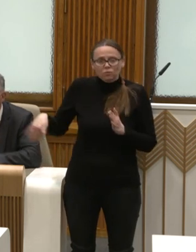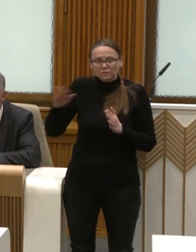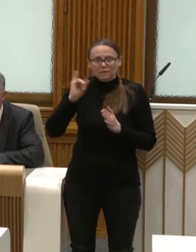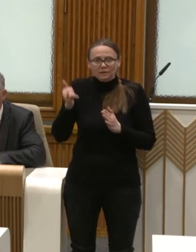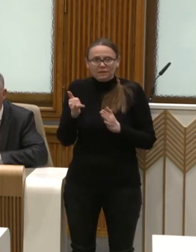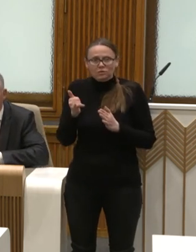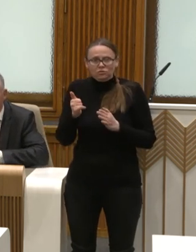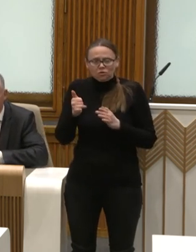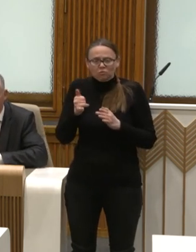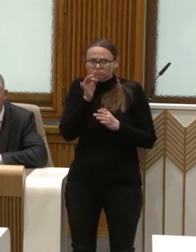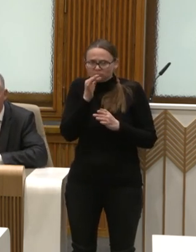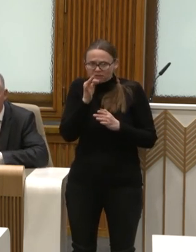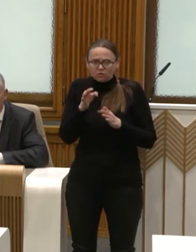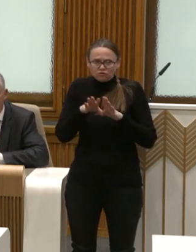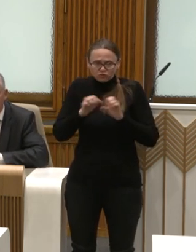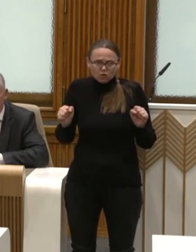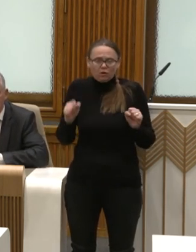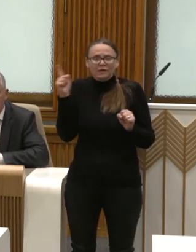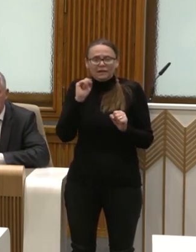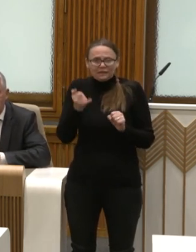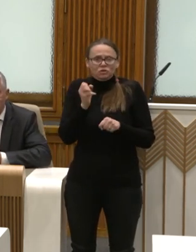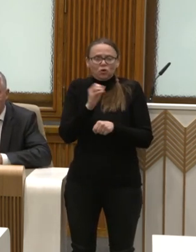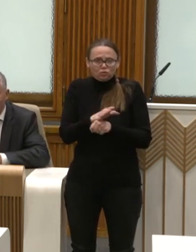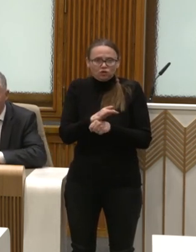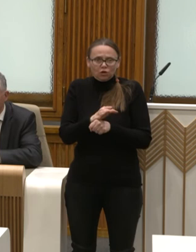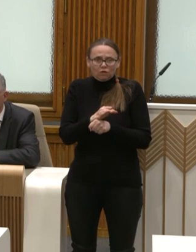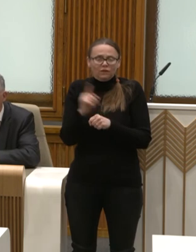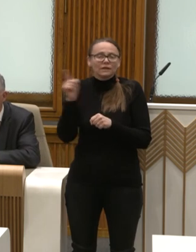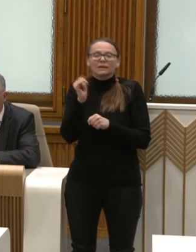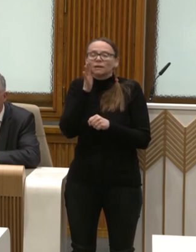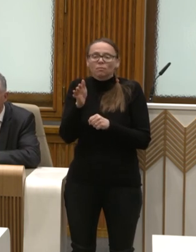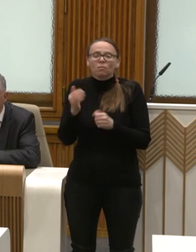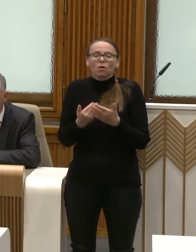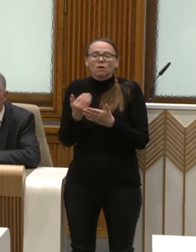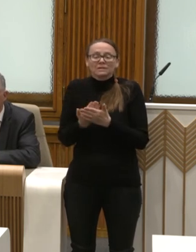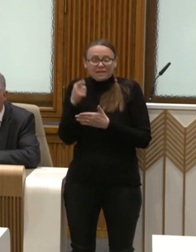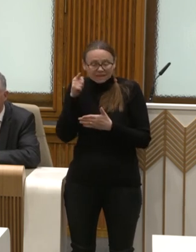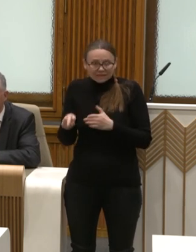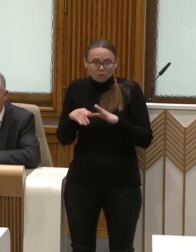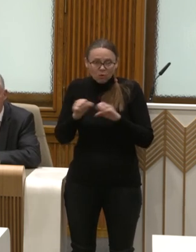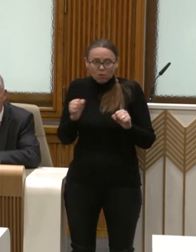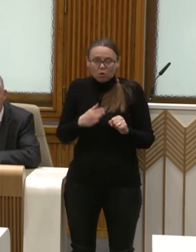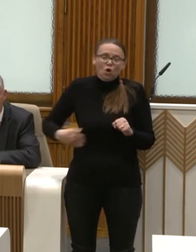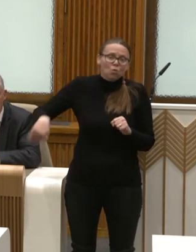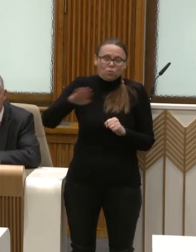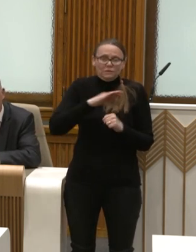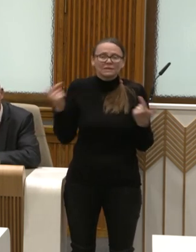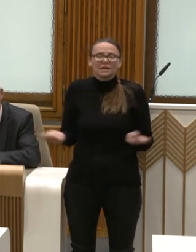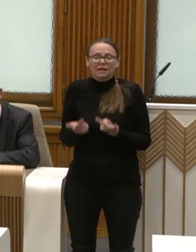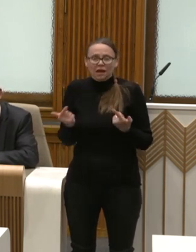so domišljeni, da so učinkoviti in da bomo zato vsi mi